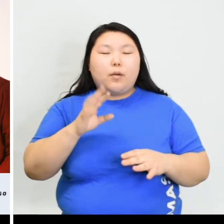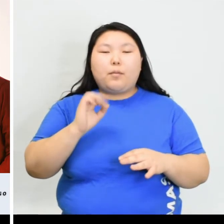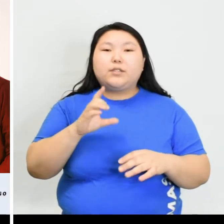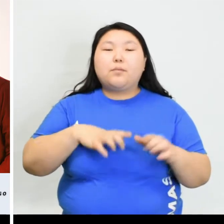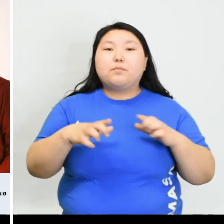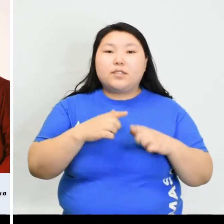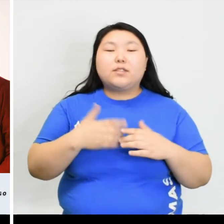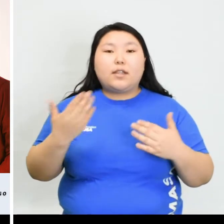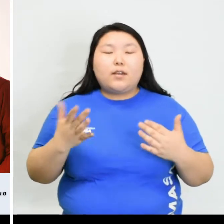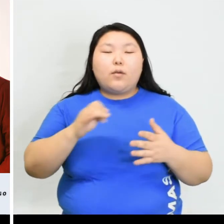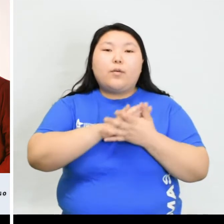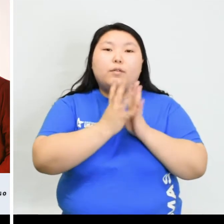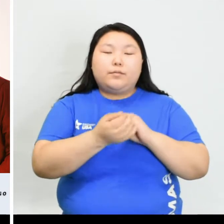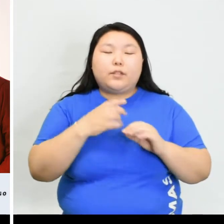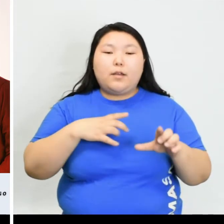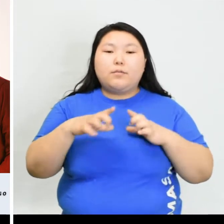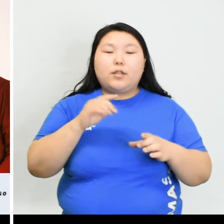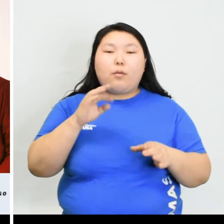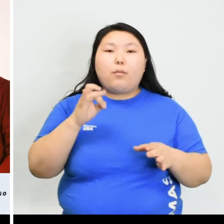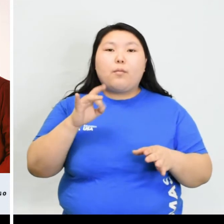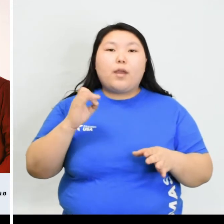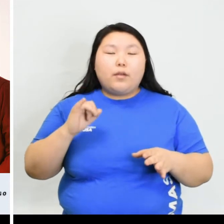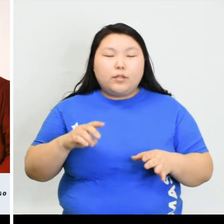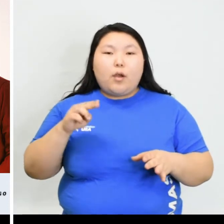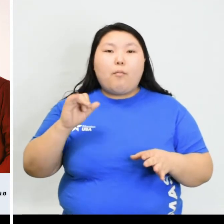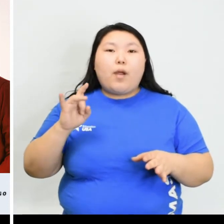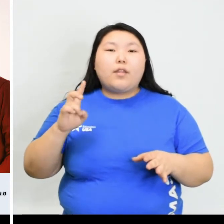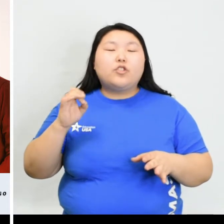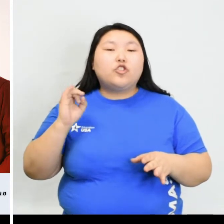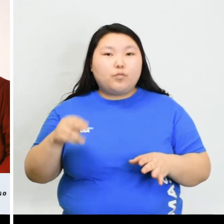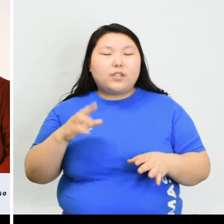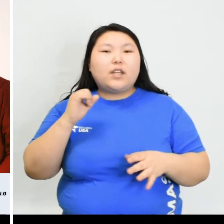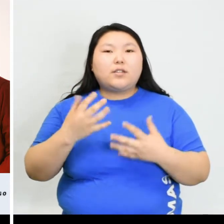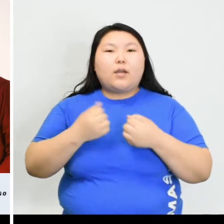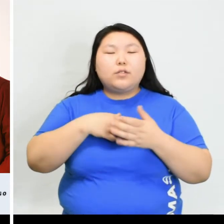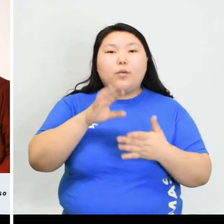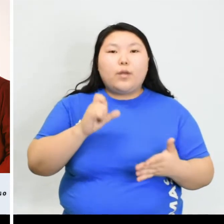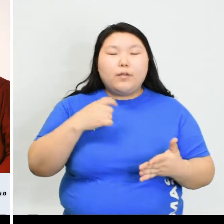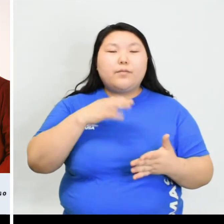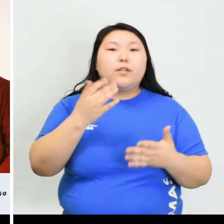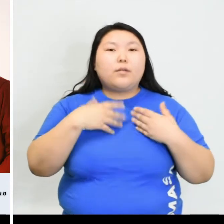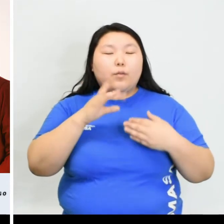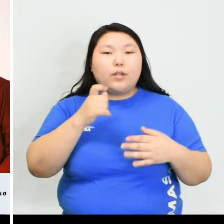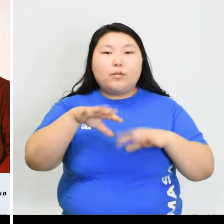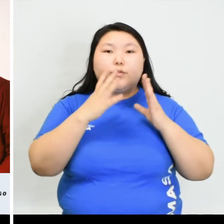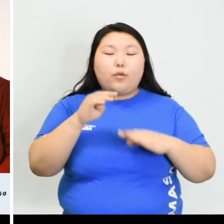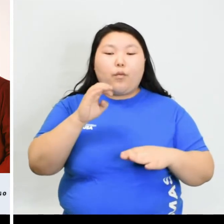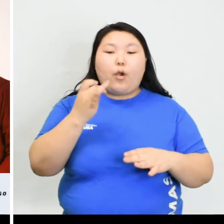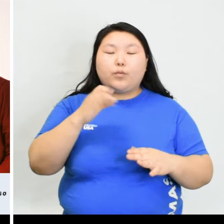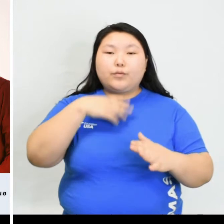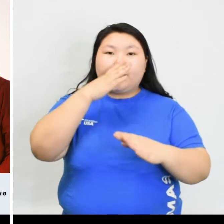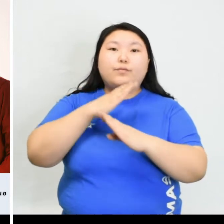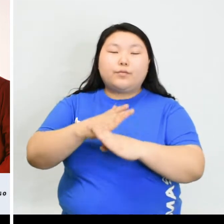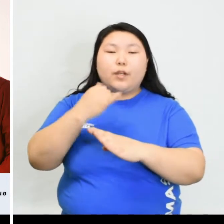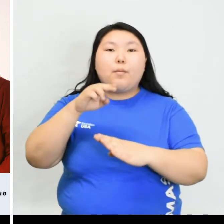гэдэг бас л яг бизнестэй. Тэгтээ бизнес нөгөө нэг public private partnership-ийг яаж авч явах вэ? Яаж бий байгуулах авч явах гэсэн team